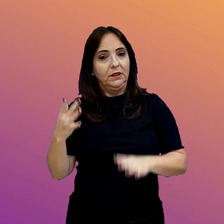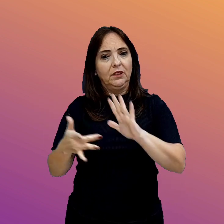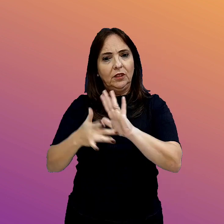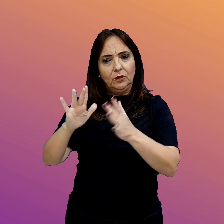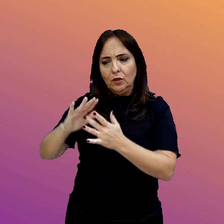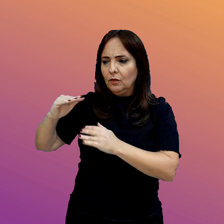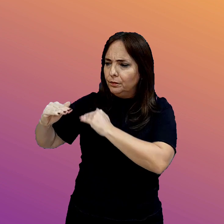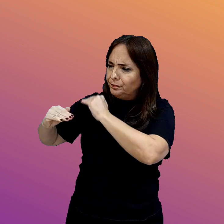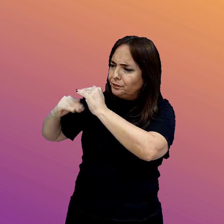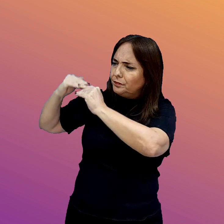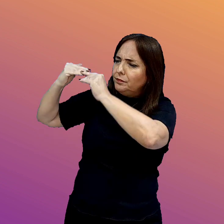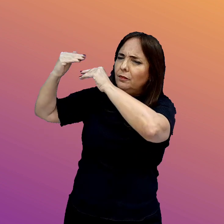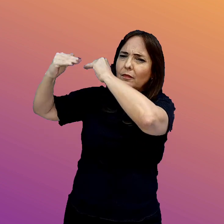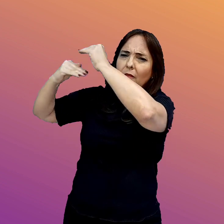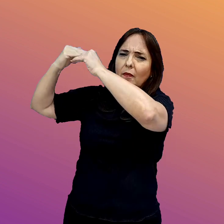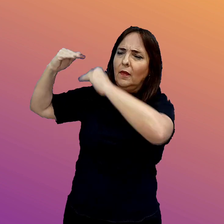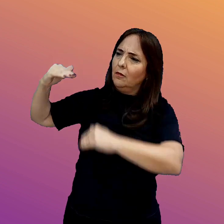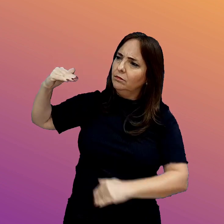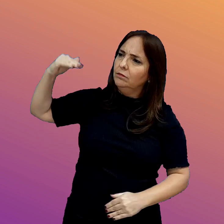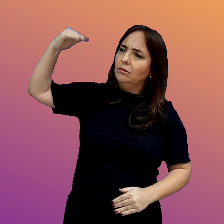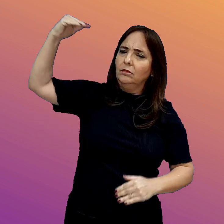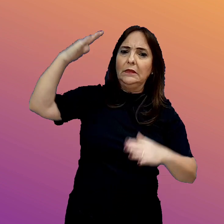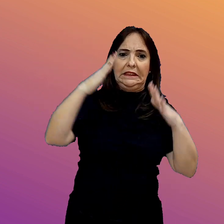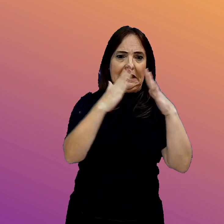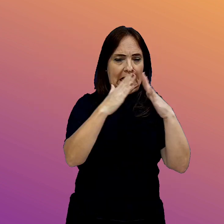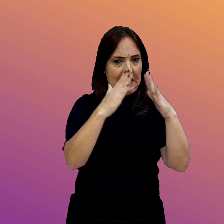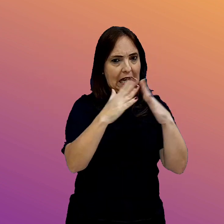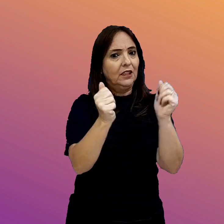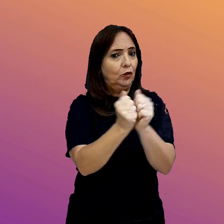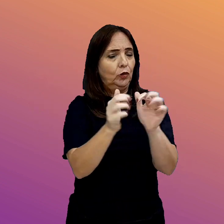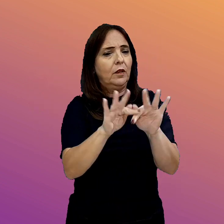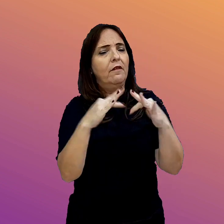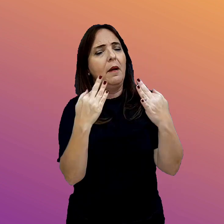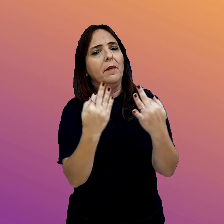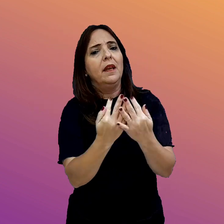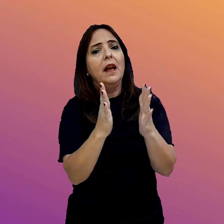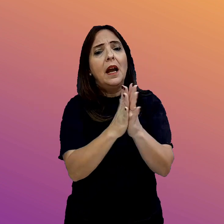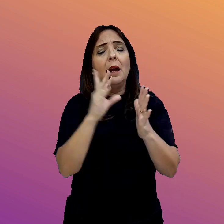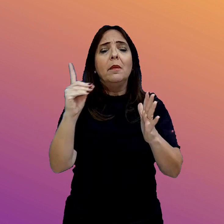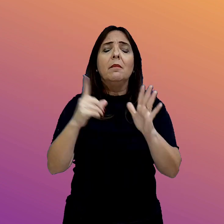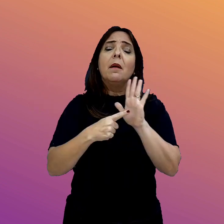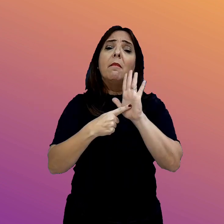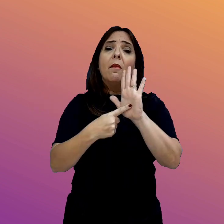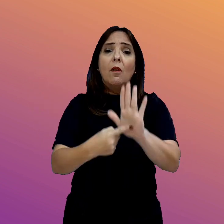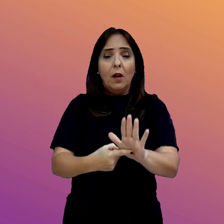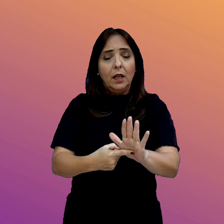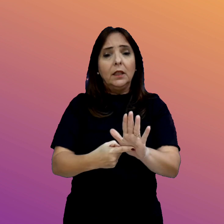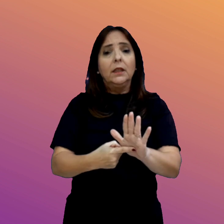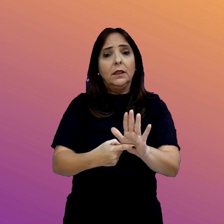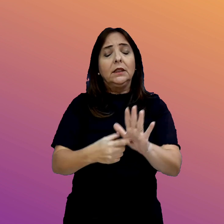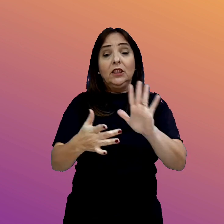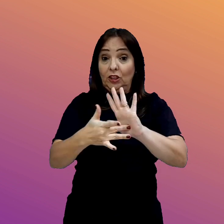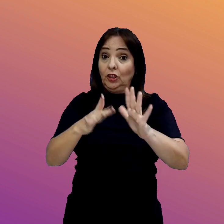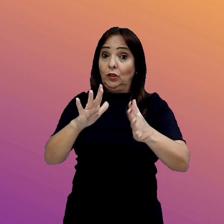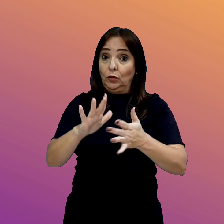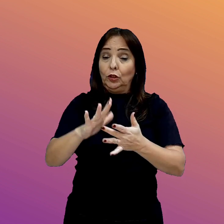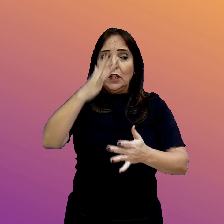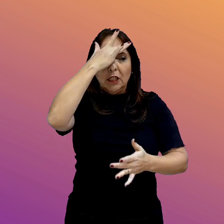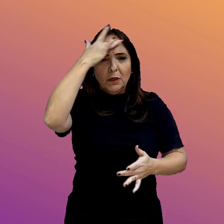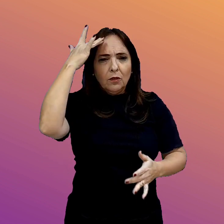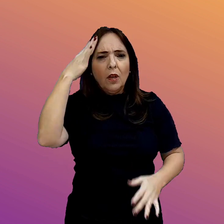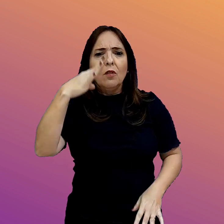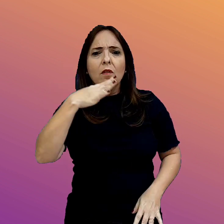foi educado por José. Diz a Bíblia que Jesus era conhecido como filho, né, do carpinteiro, o